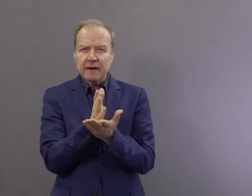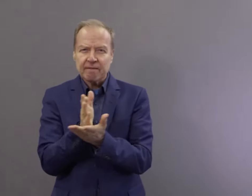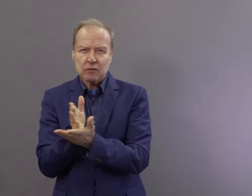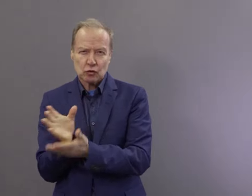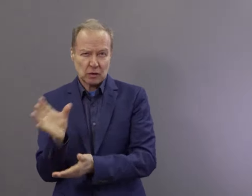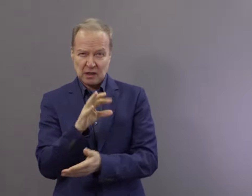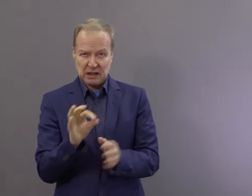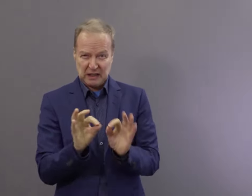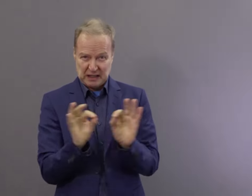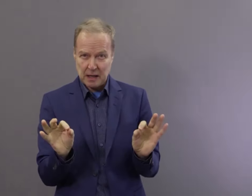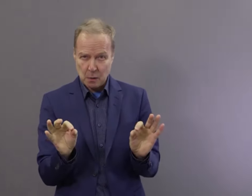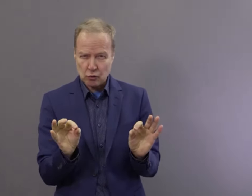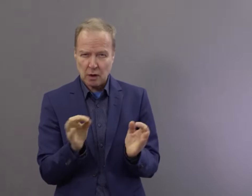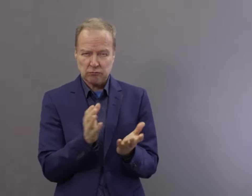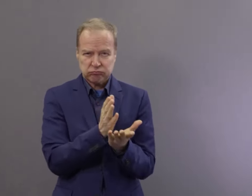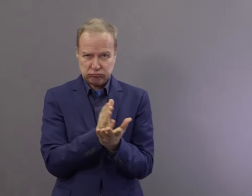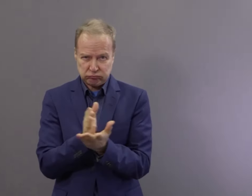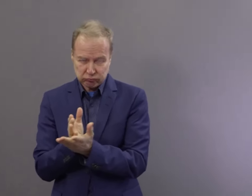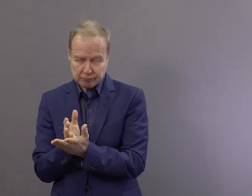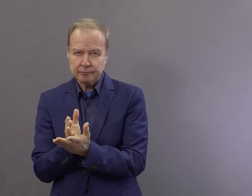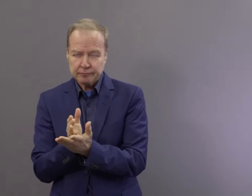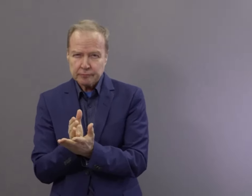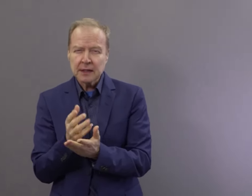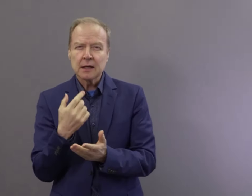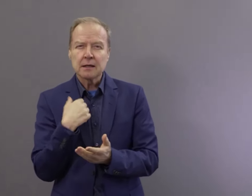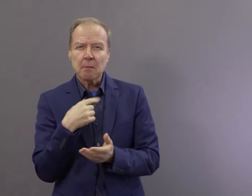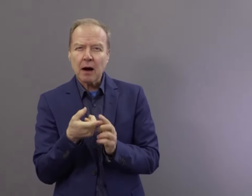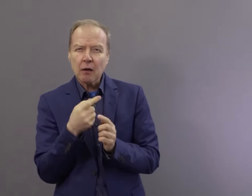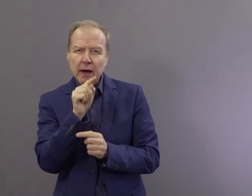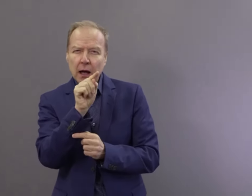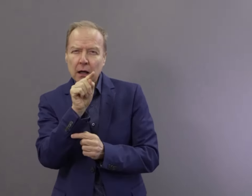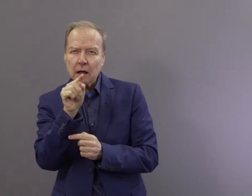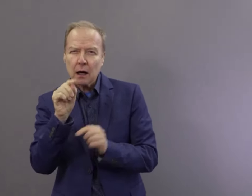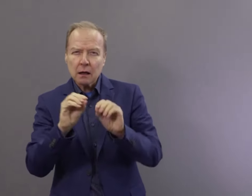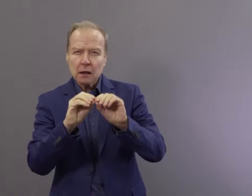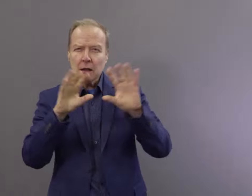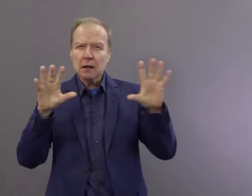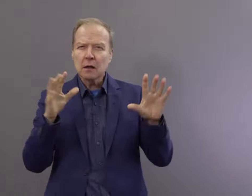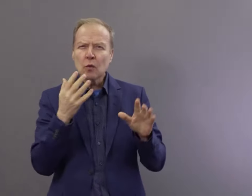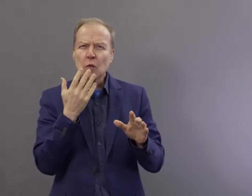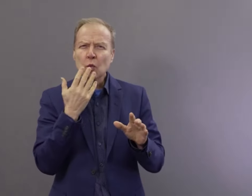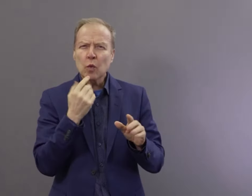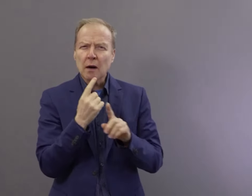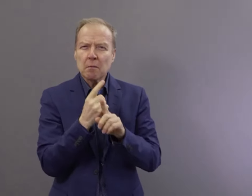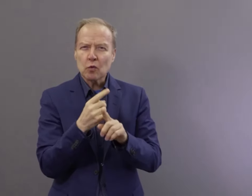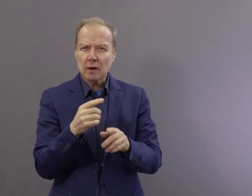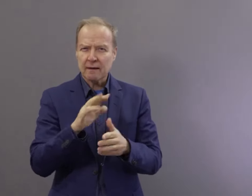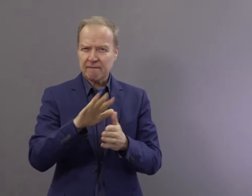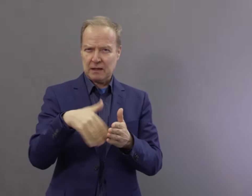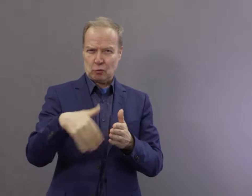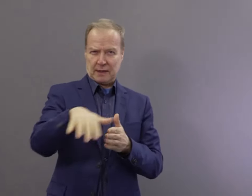vähän kuin teemoittain läpi, niin upeita puheenvuoroja. Kaikki puheenvuorot ovat olleet niin hienoja.